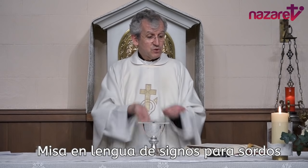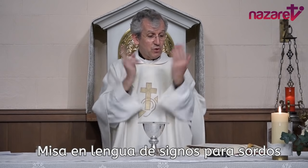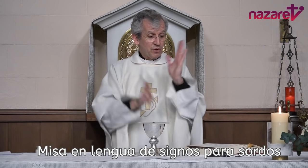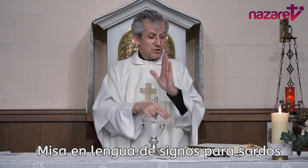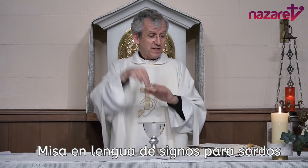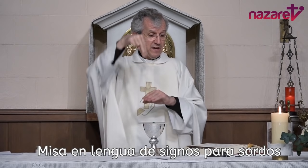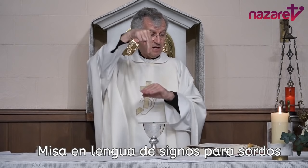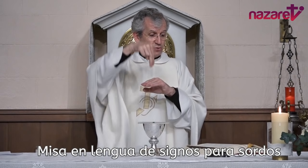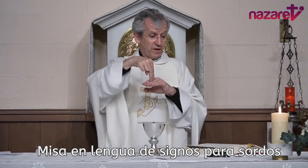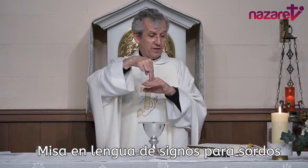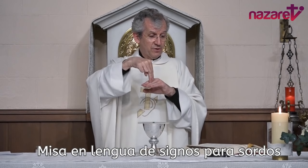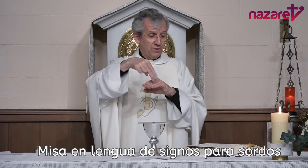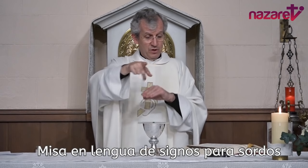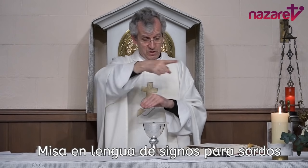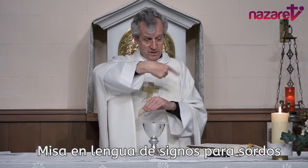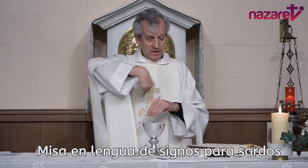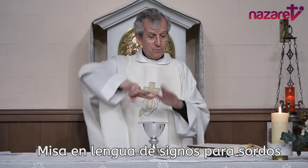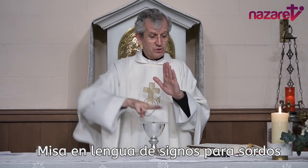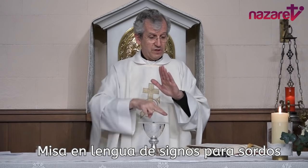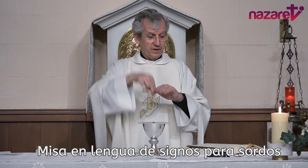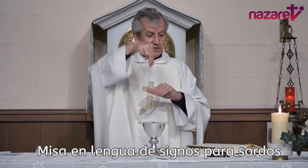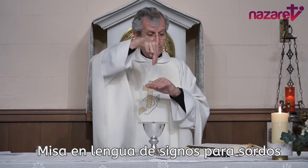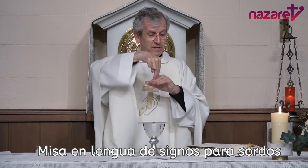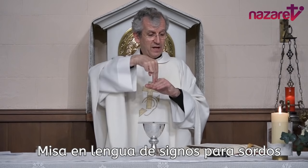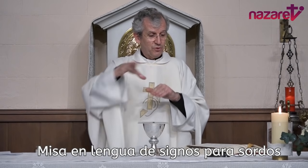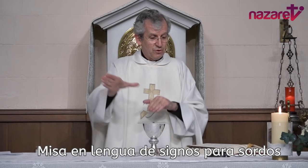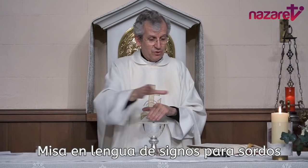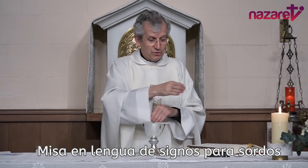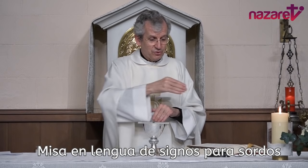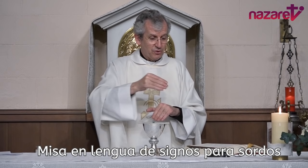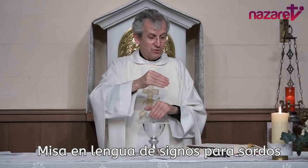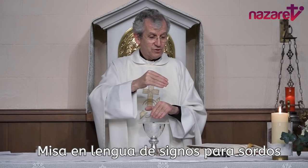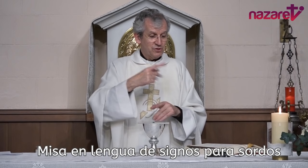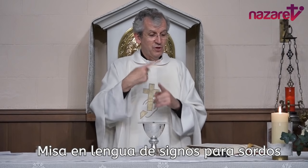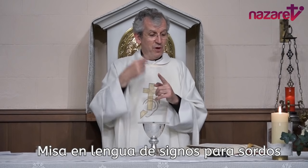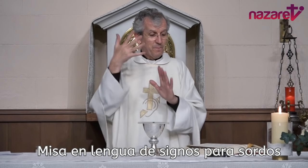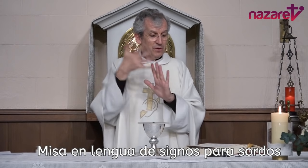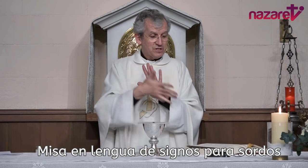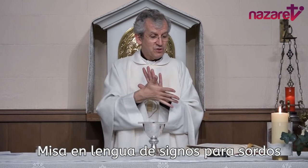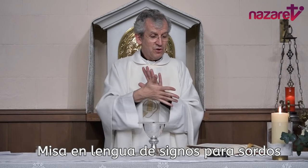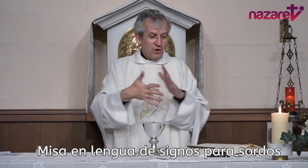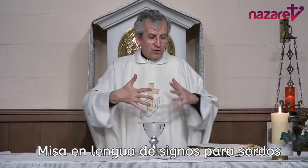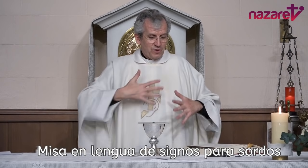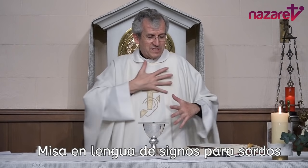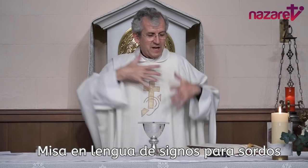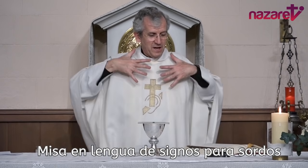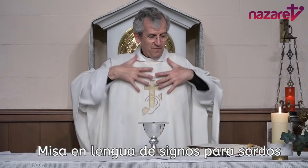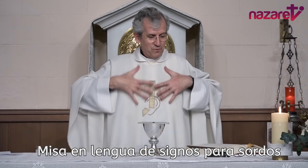su gloriosa resurrección hemos resucitado todos. Por eso, con esa